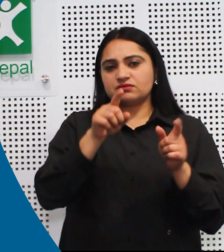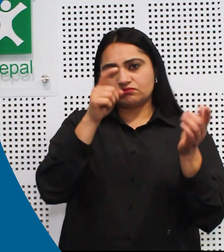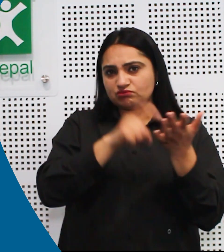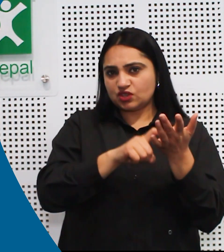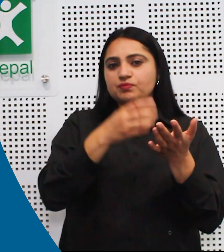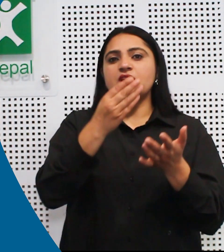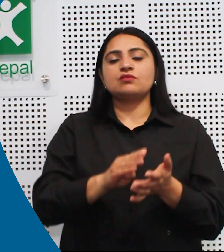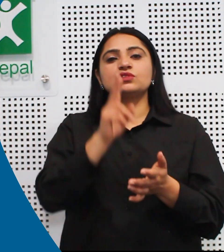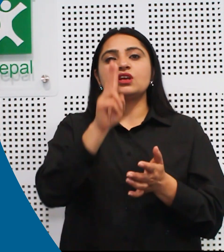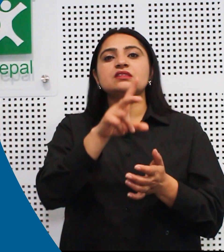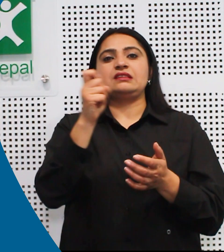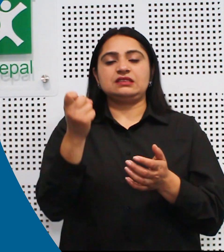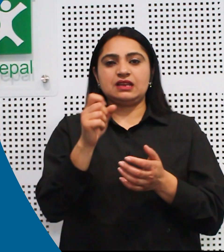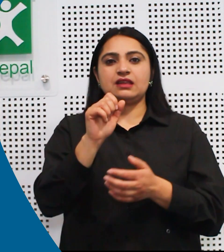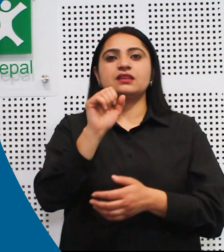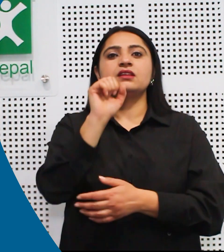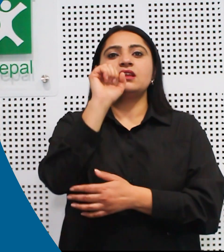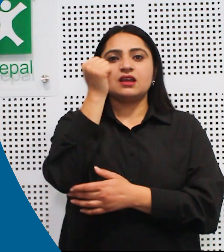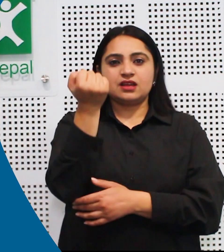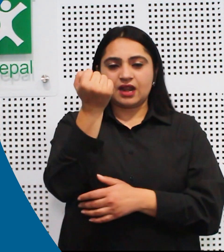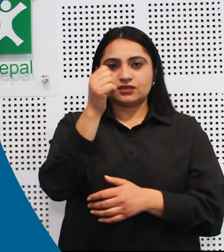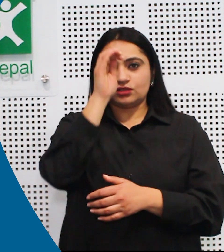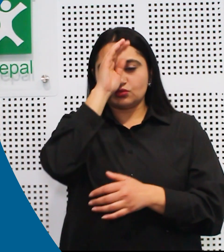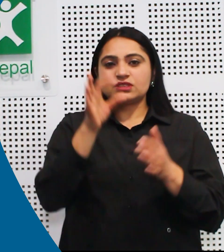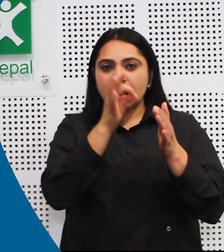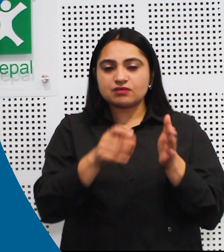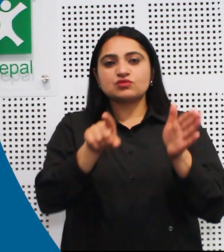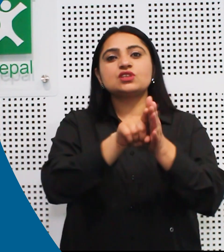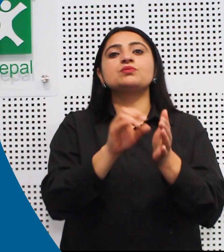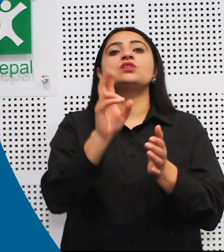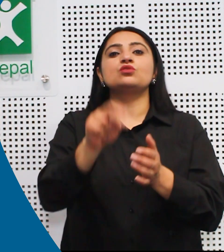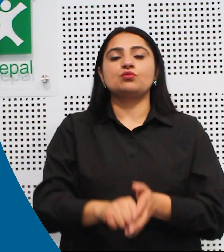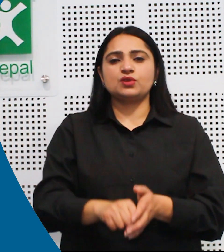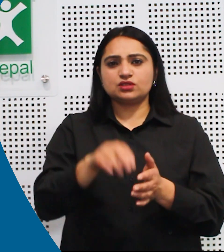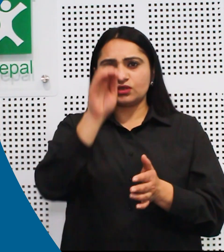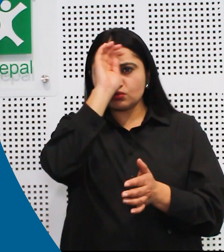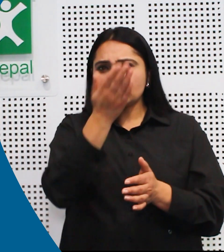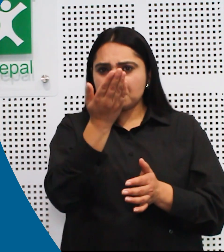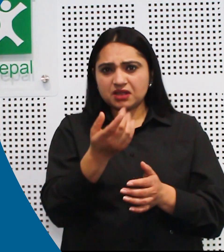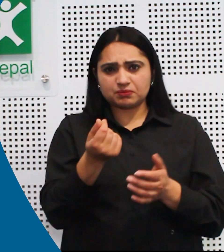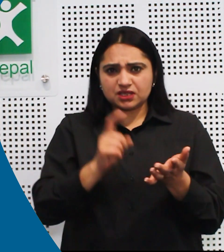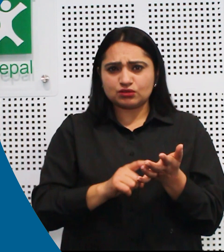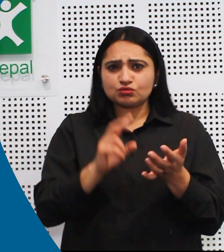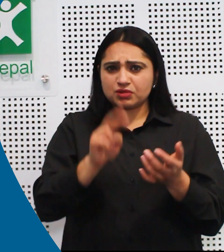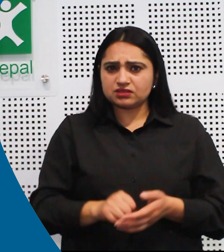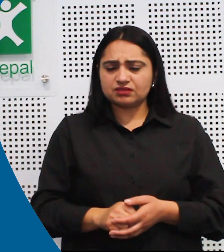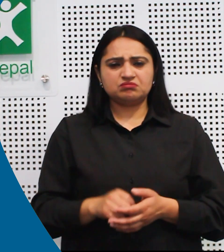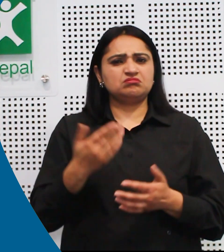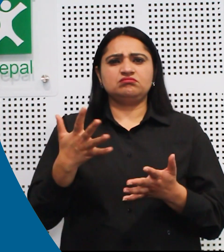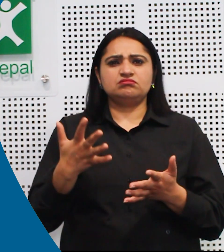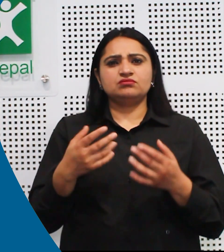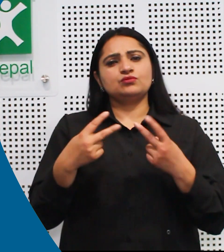चाहिँ राष्ट्रिय सूचना आयोगमा पुनरावेदन गर्नुपर्छ। अनि यो सूचना माग्दा पैसा पनि लाग्छ?